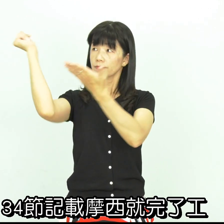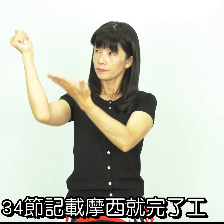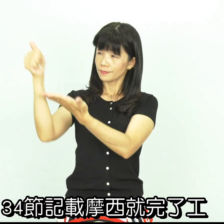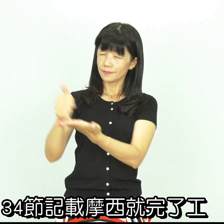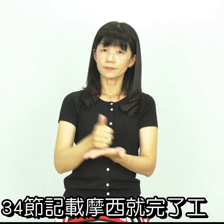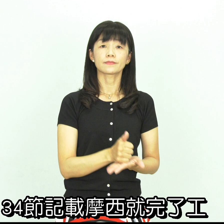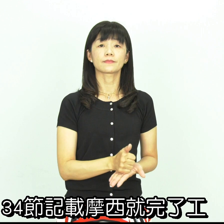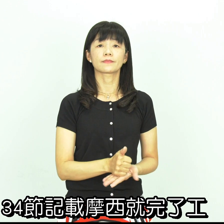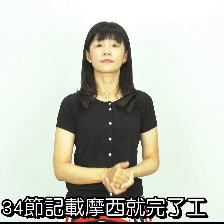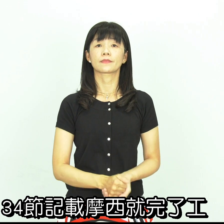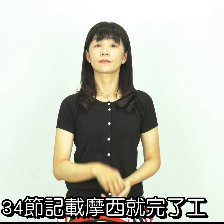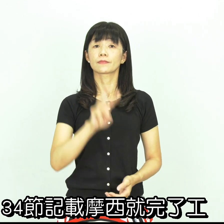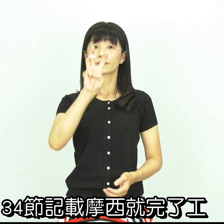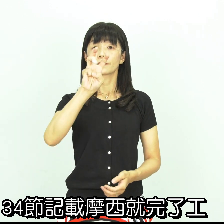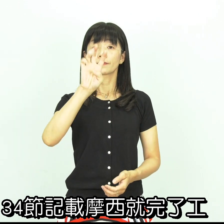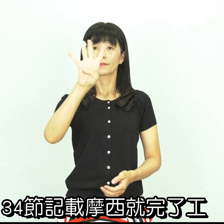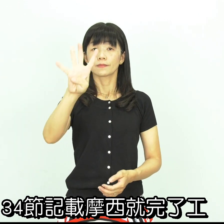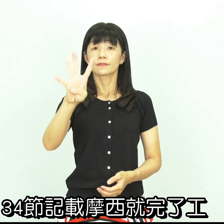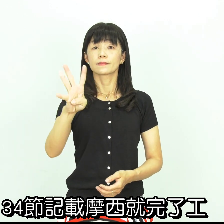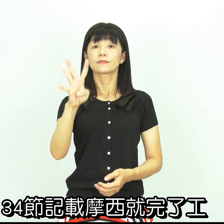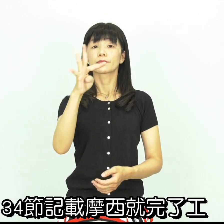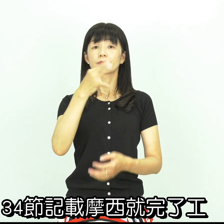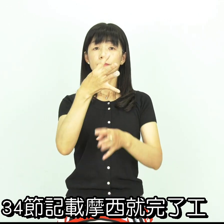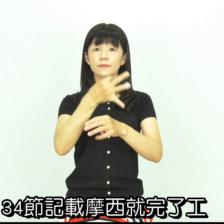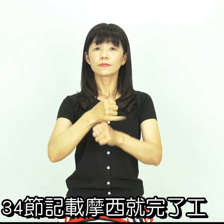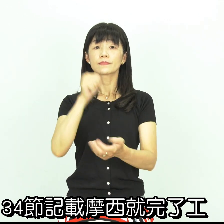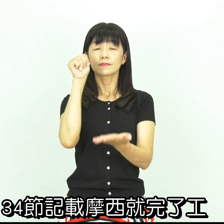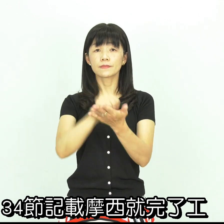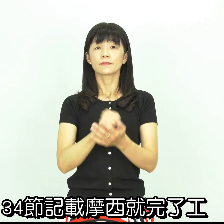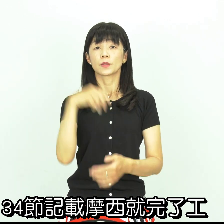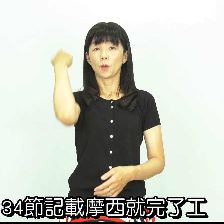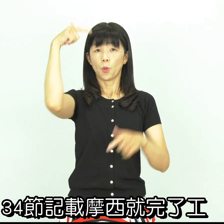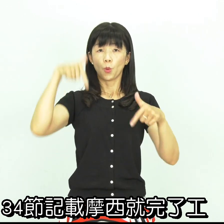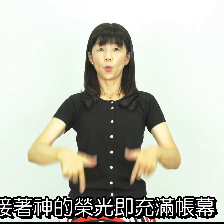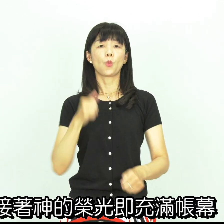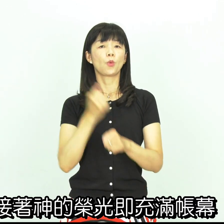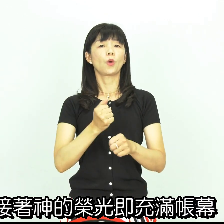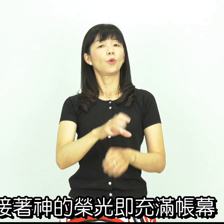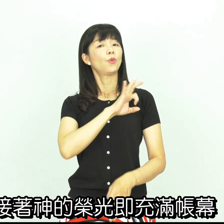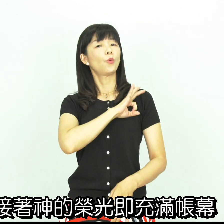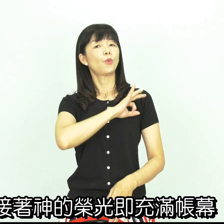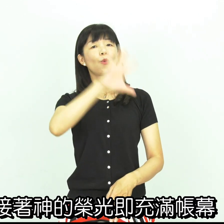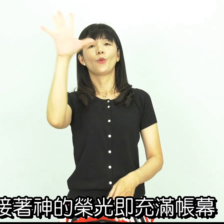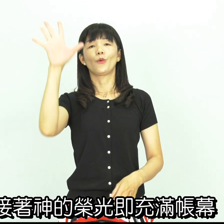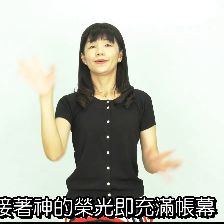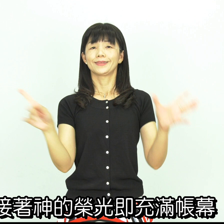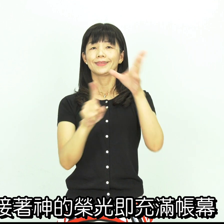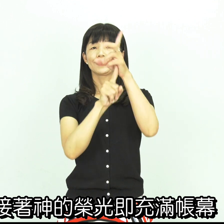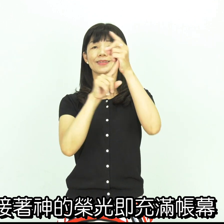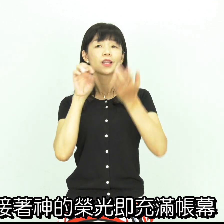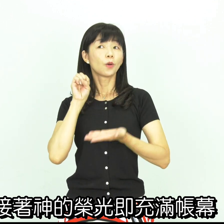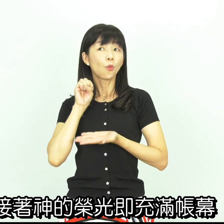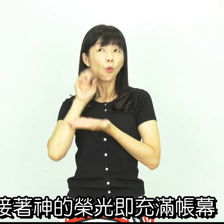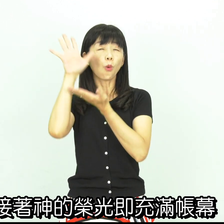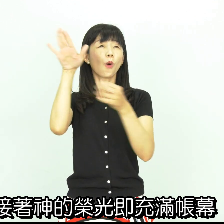34节记载，摩西就完了工，接着神的荣光即充满帐